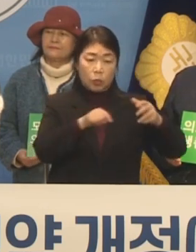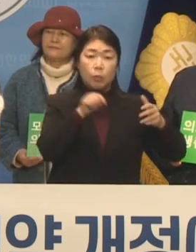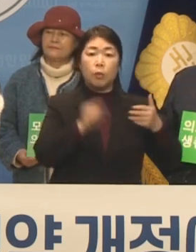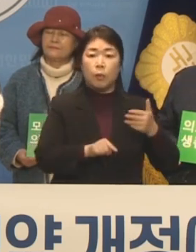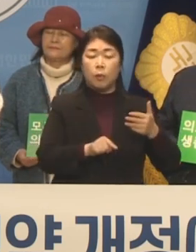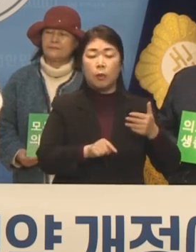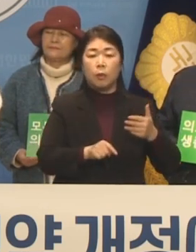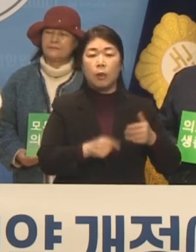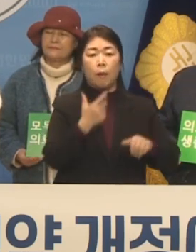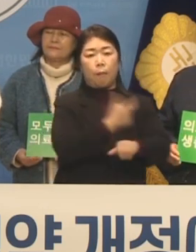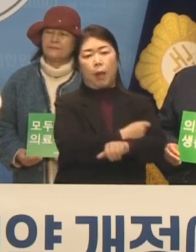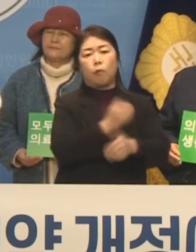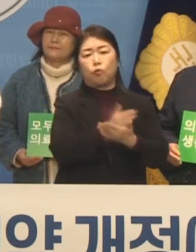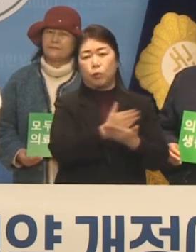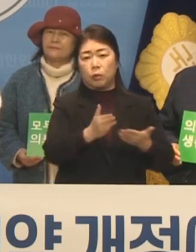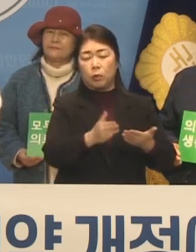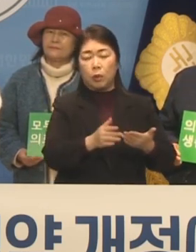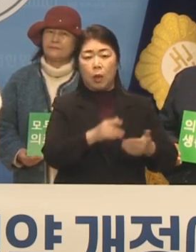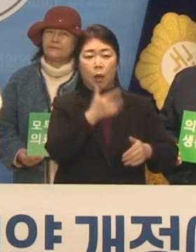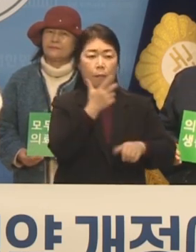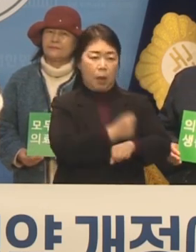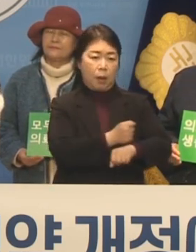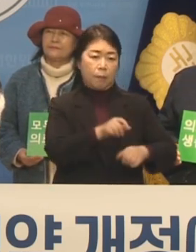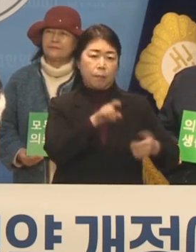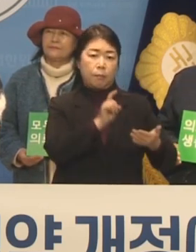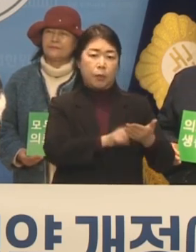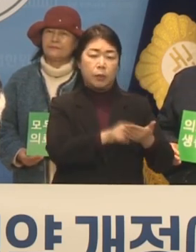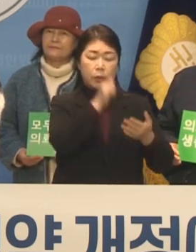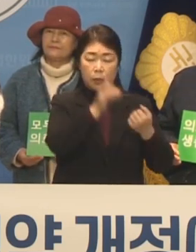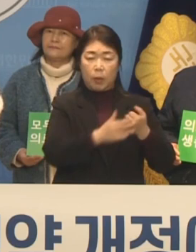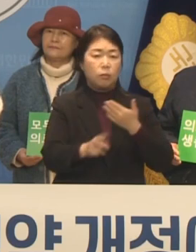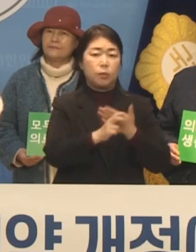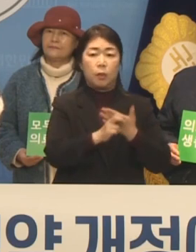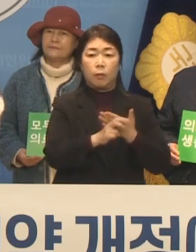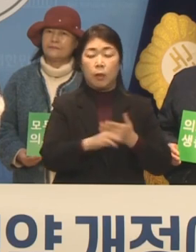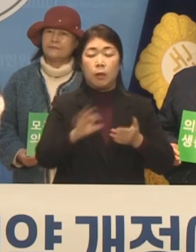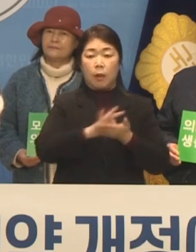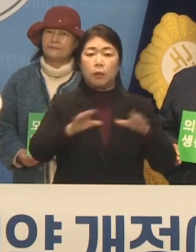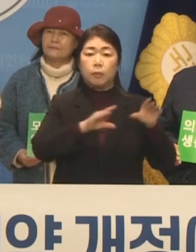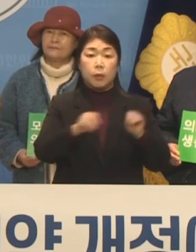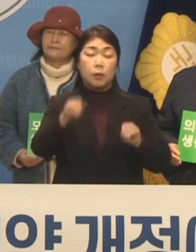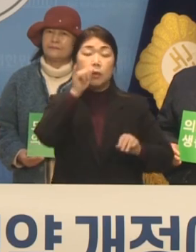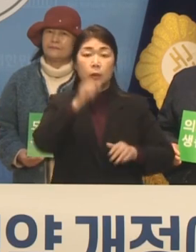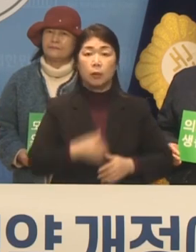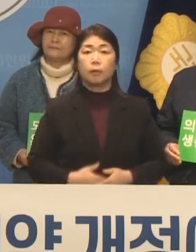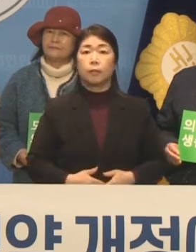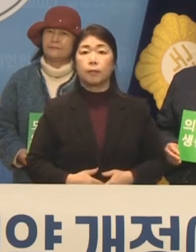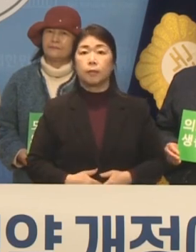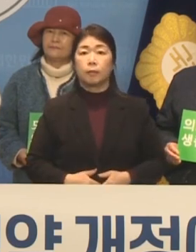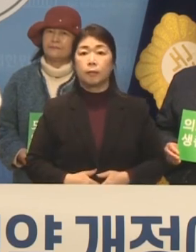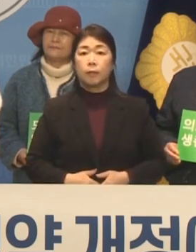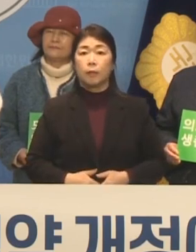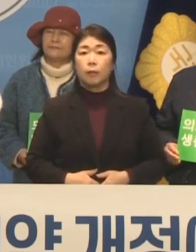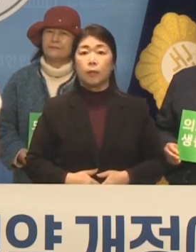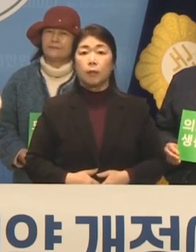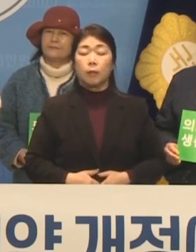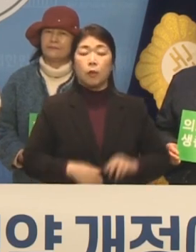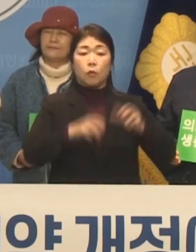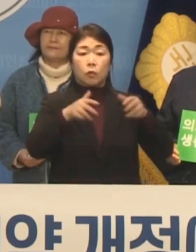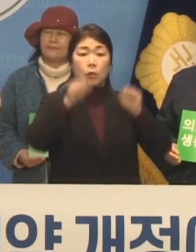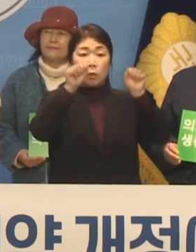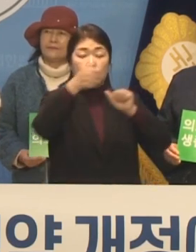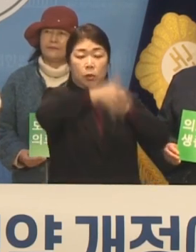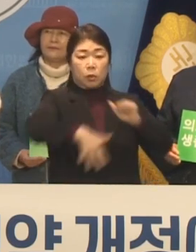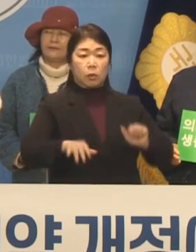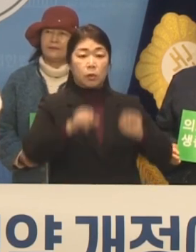선수 및 국내에서 활동하는 해외 선수들에게는 사용이 금지되고 있습니다. 국제 스포츠